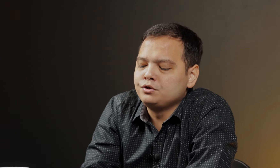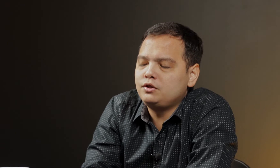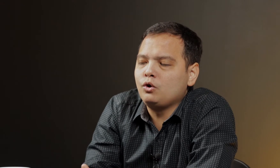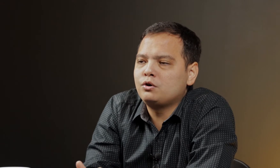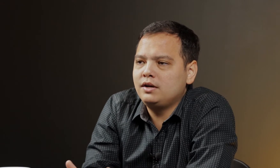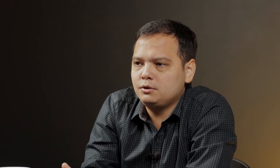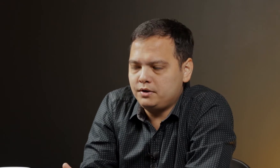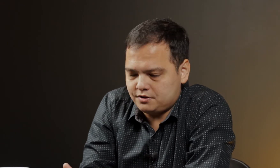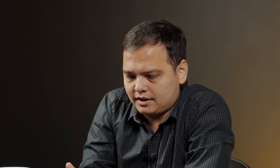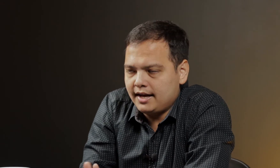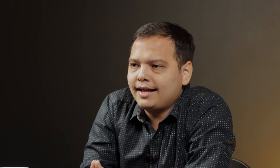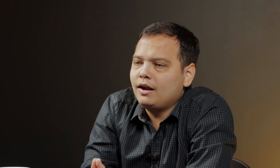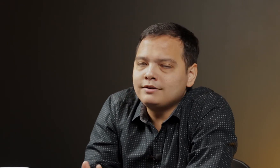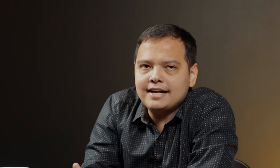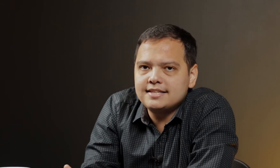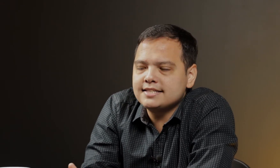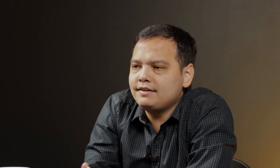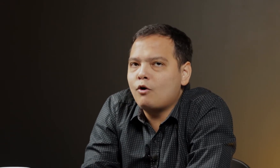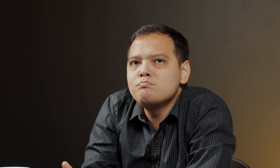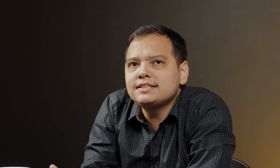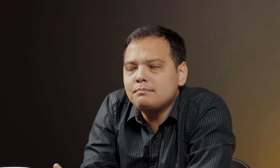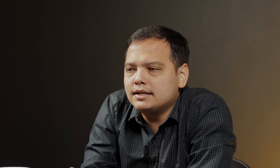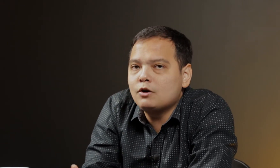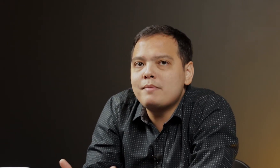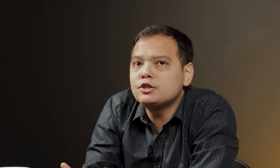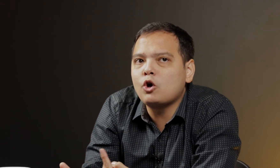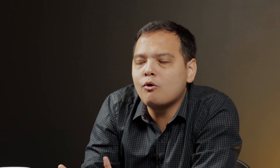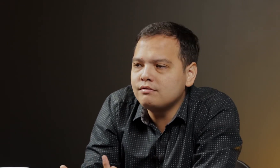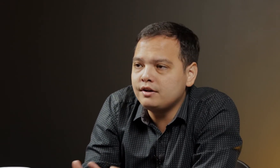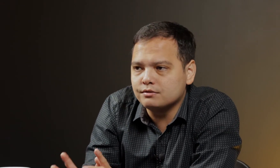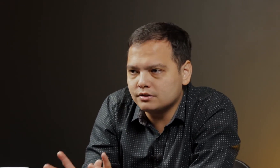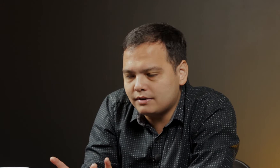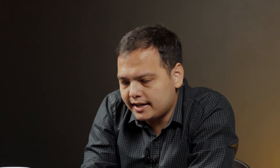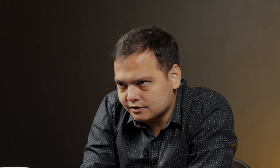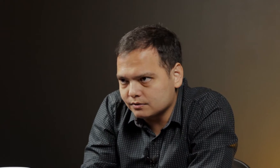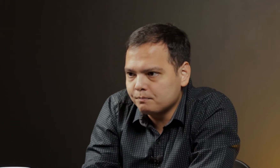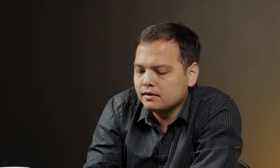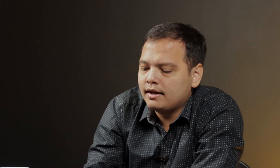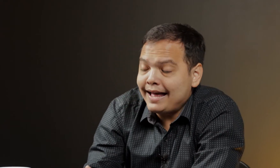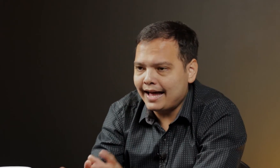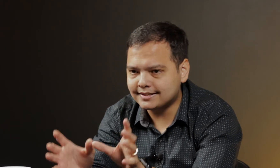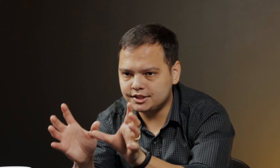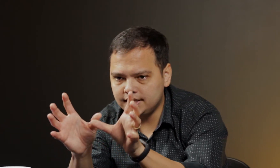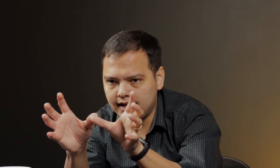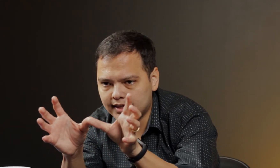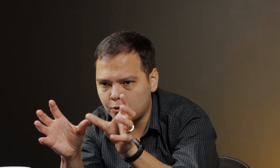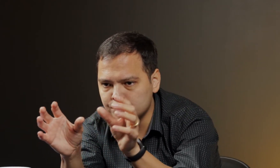se torturando por isso, tá? Não quer dizer que você tem que ficar uma semana, um mês só com um vídeo. Não, não é isso. É assistir ele até o ponto de